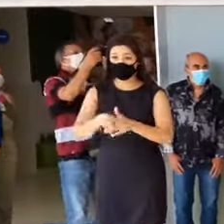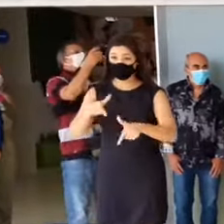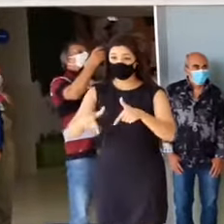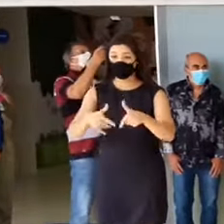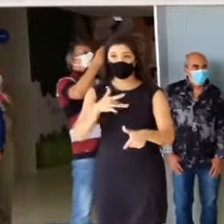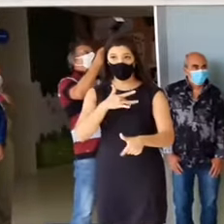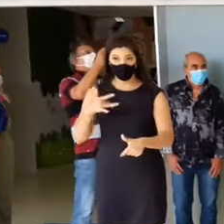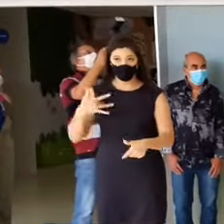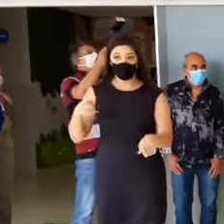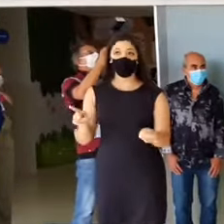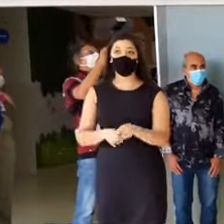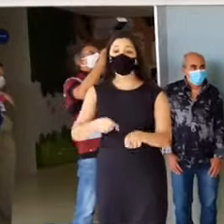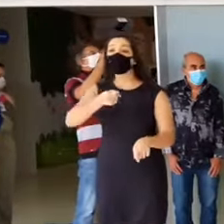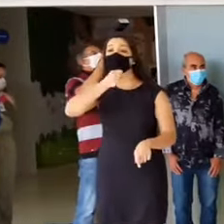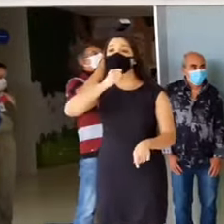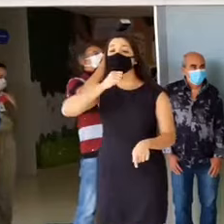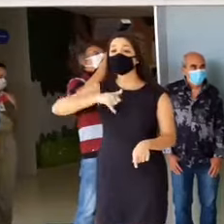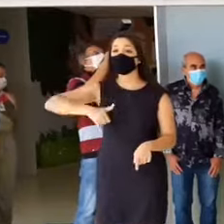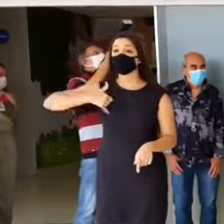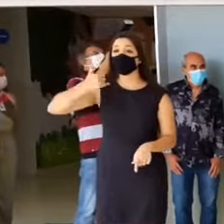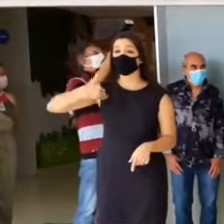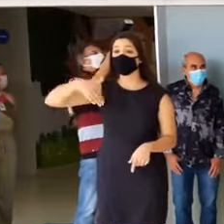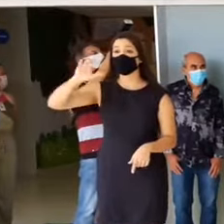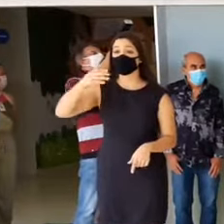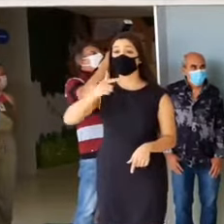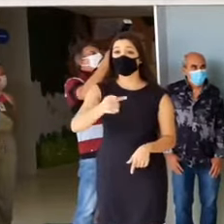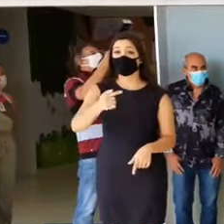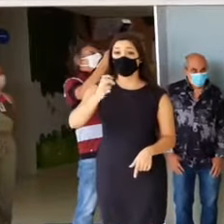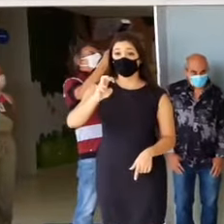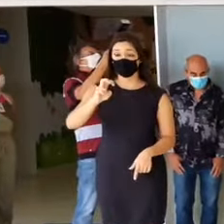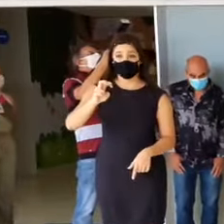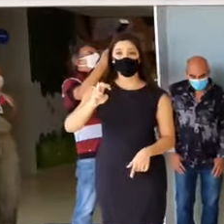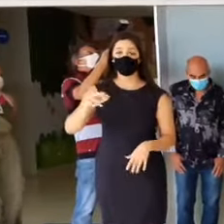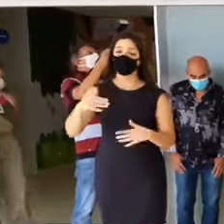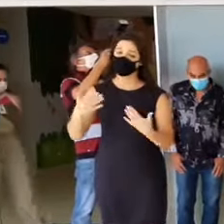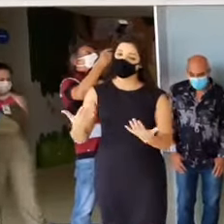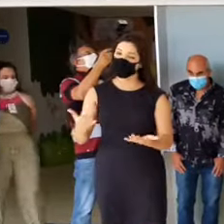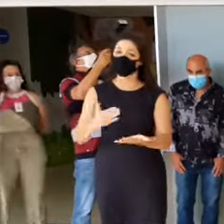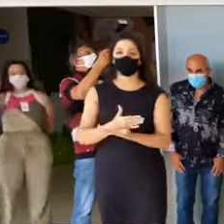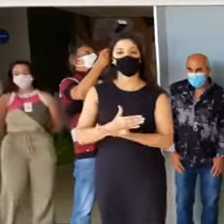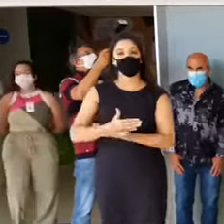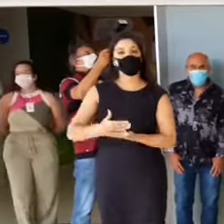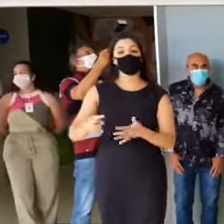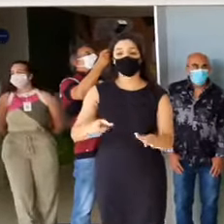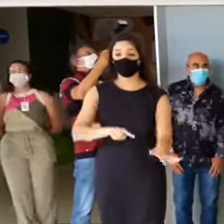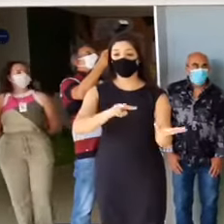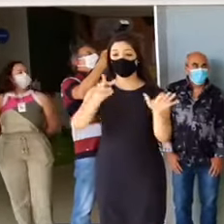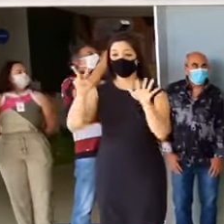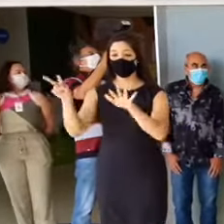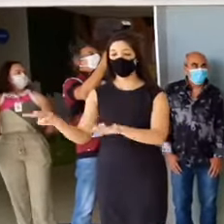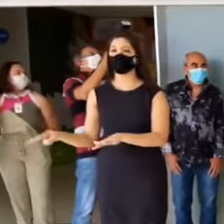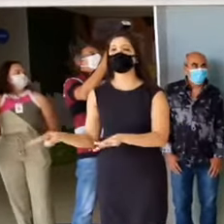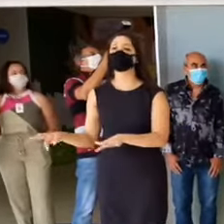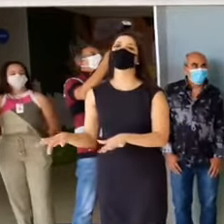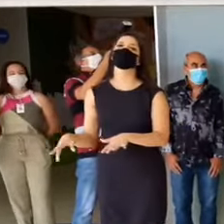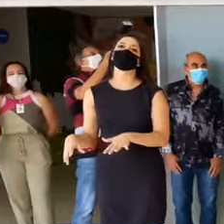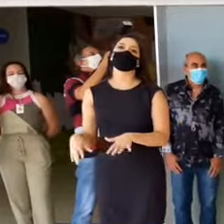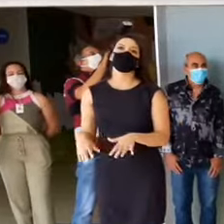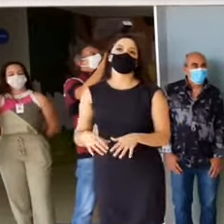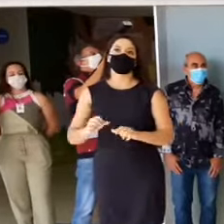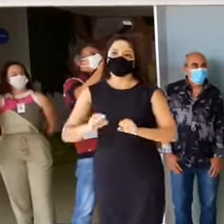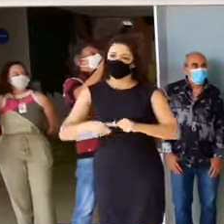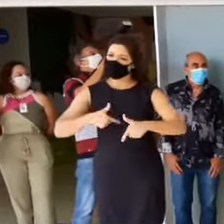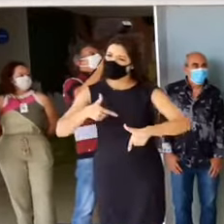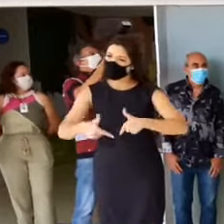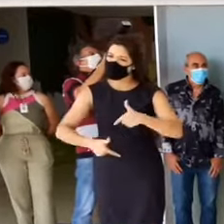e idosos acima de 75 anos. Então vamos iniciar a semana iniciando e